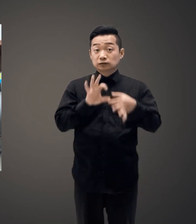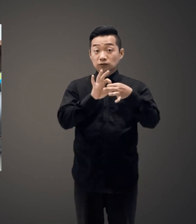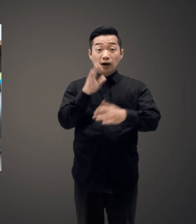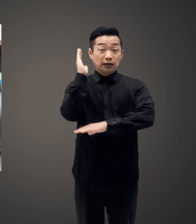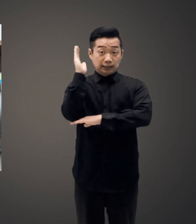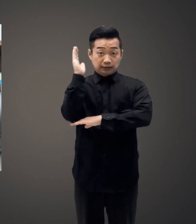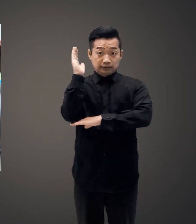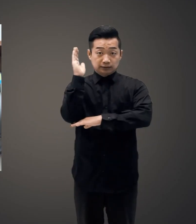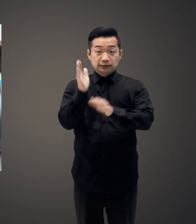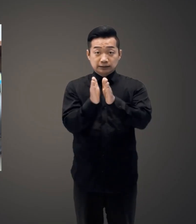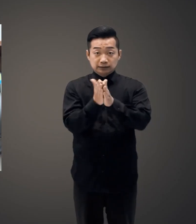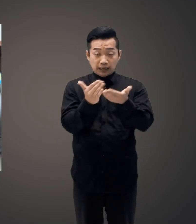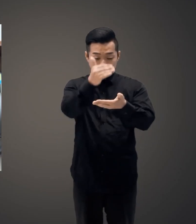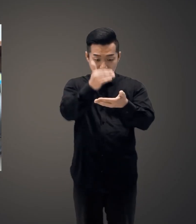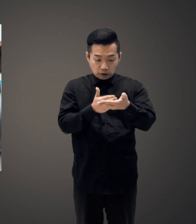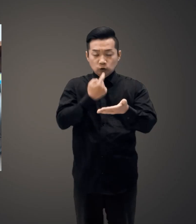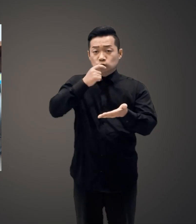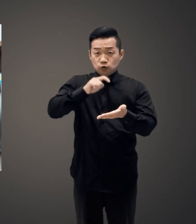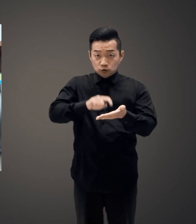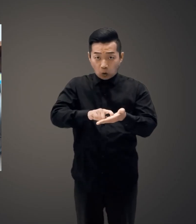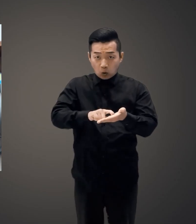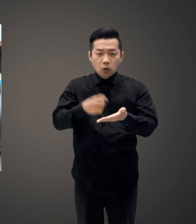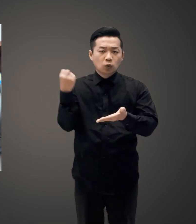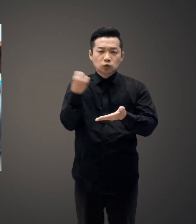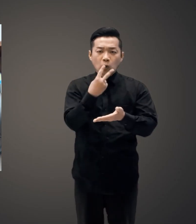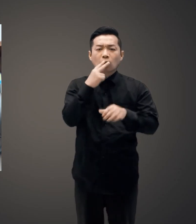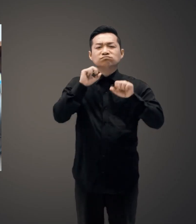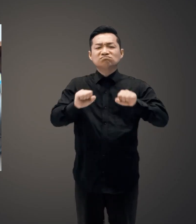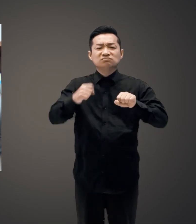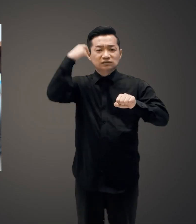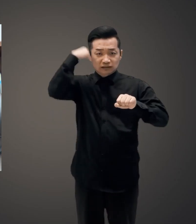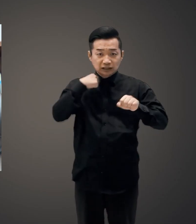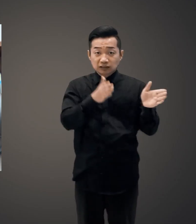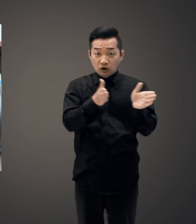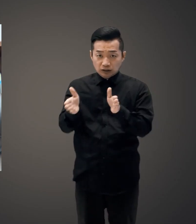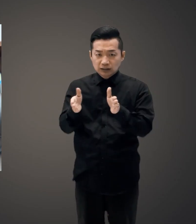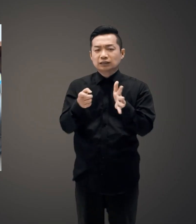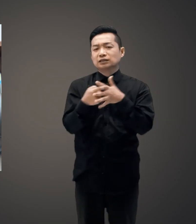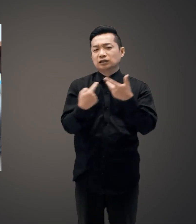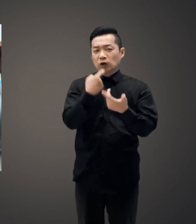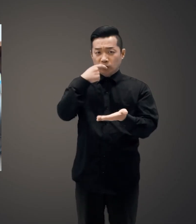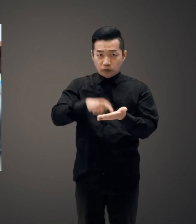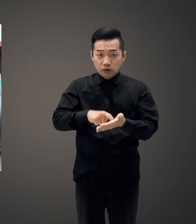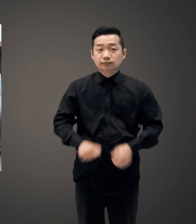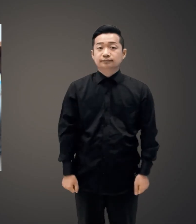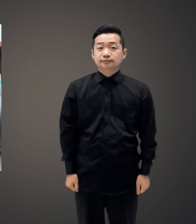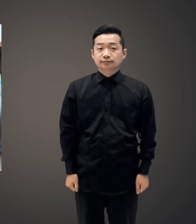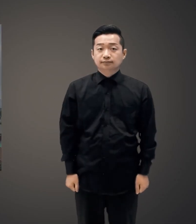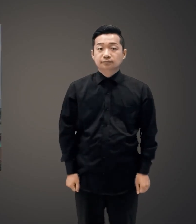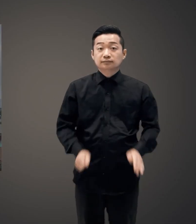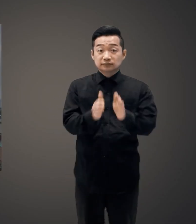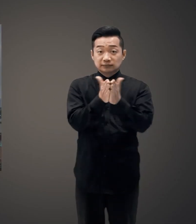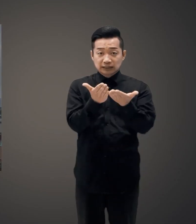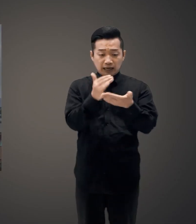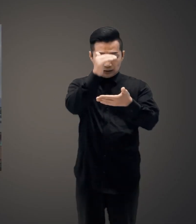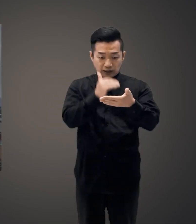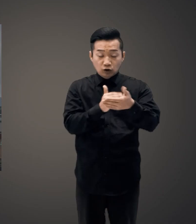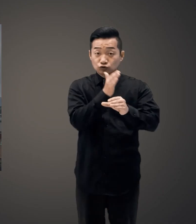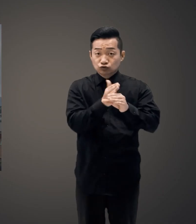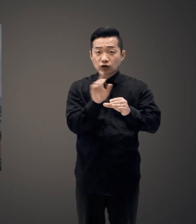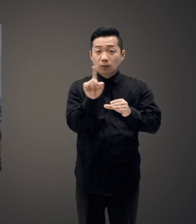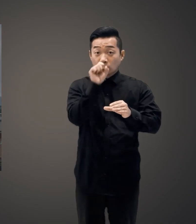관련된 이야기들이 책 속에 쉽고 생생하게 정리되어서 이해하기 쉬웠던 것 같아요. 이 책의